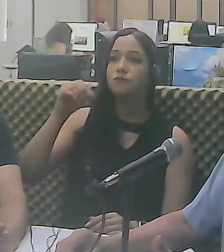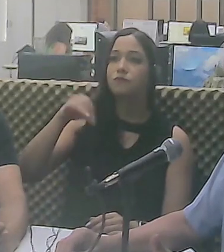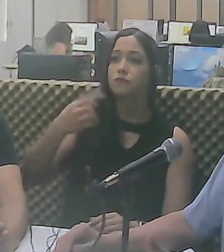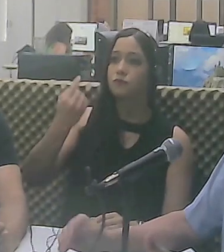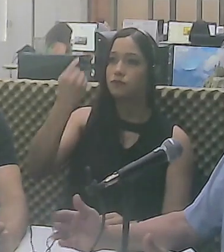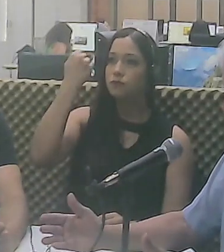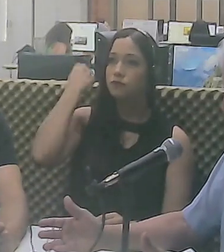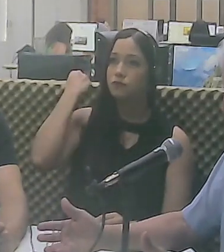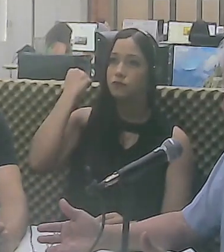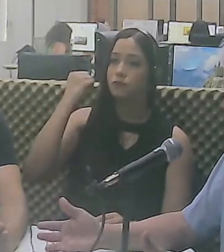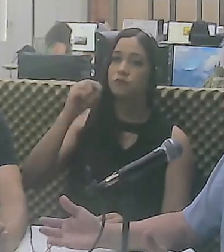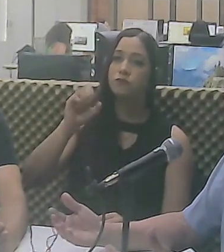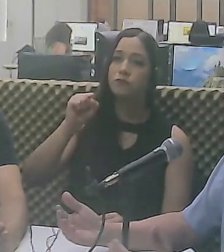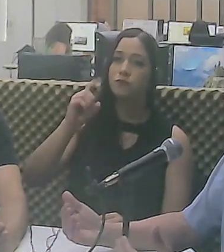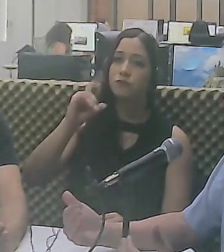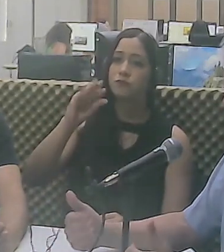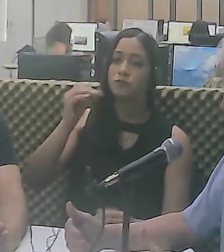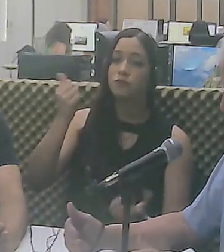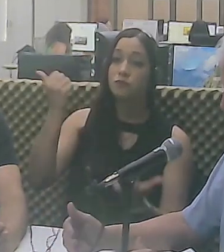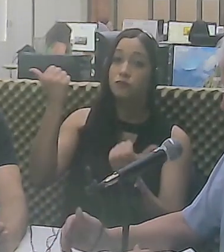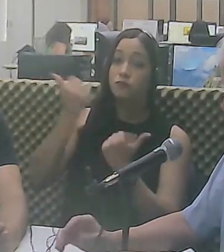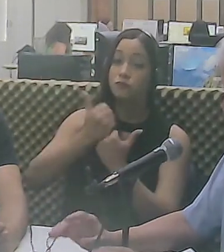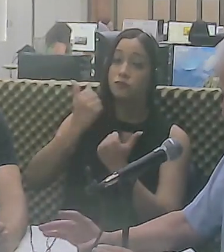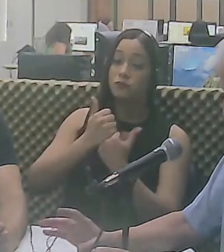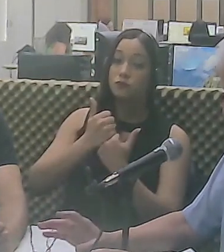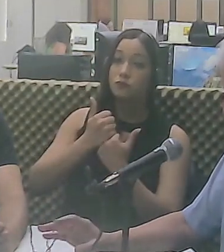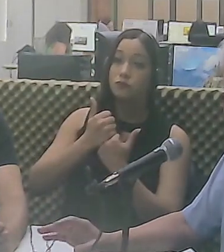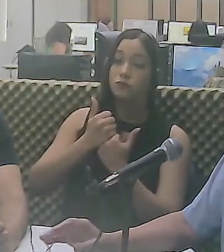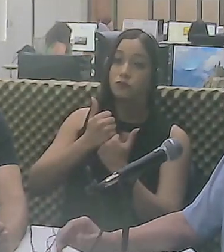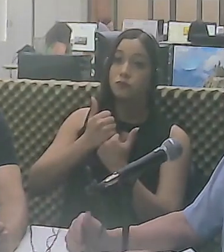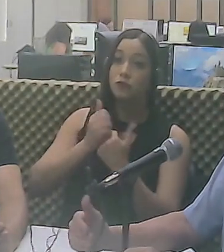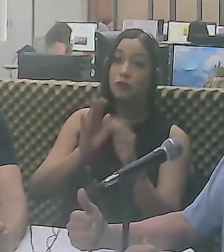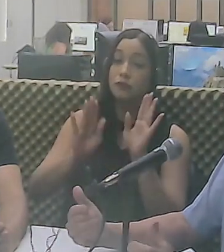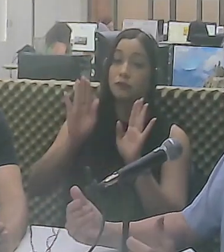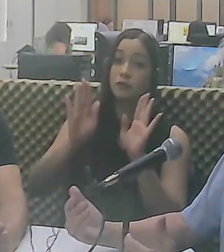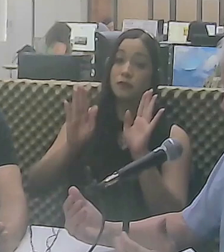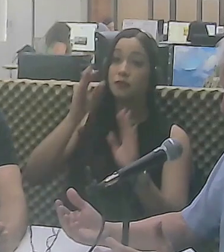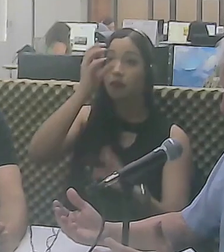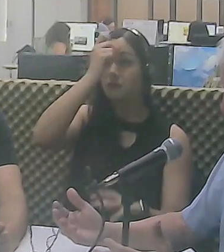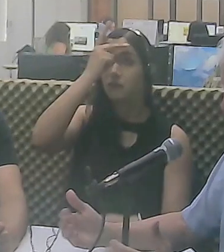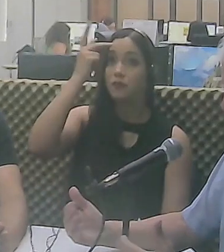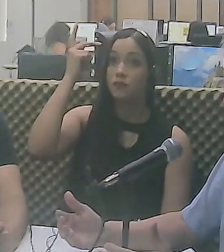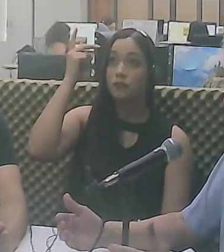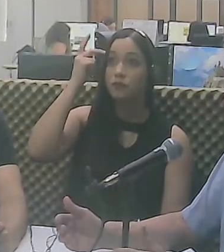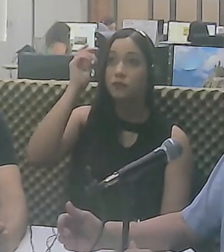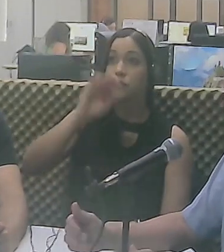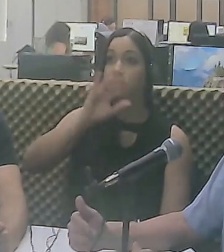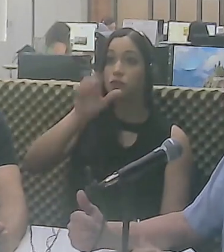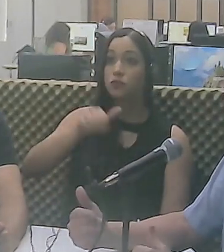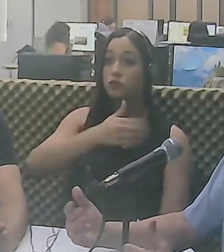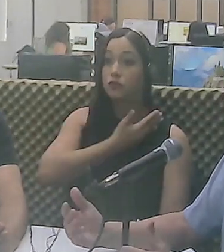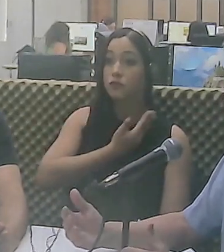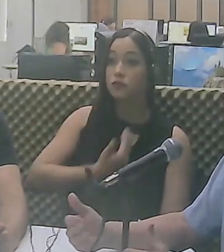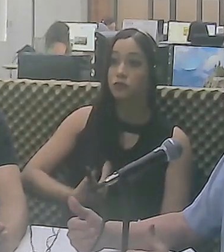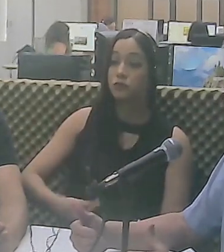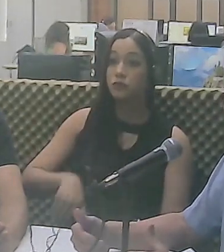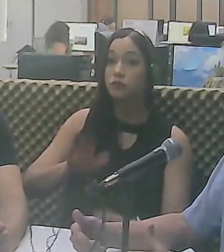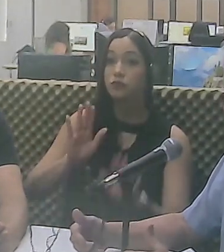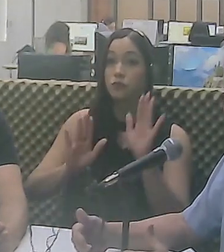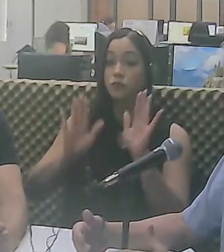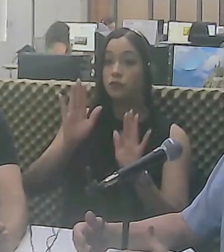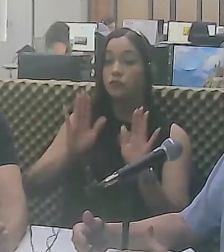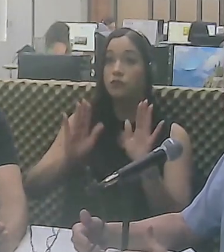vapor de sódio foram através dessa licitação pública a única prefeitura fez um chamamento e uma licitação